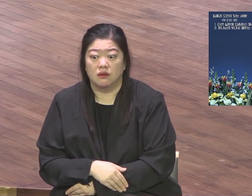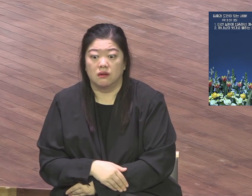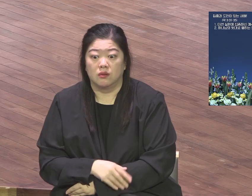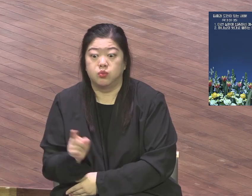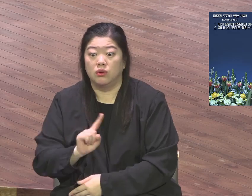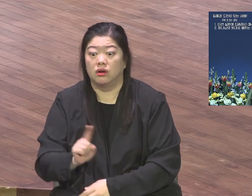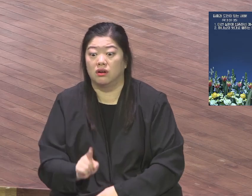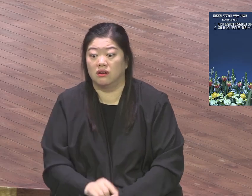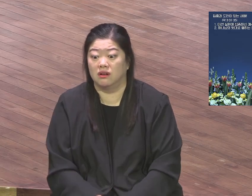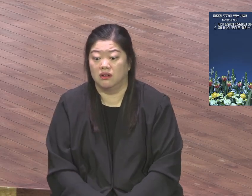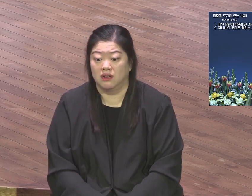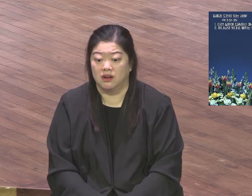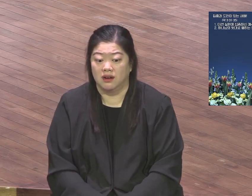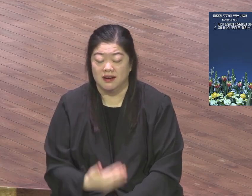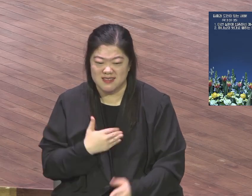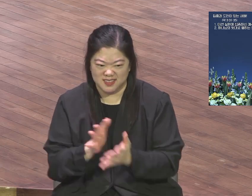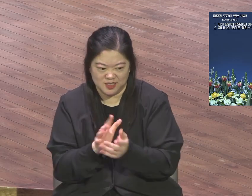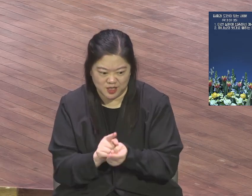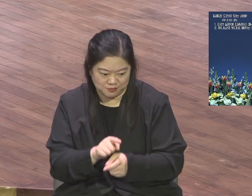열정이 있었다는 얘기죠.